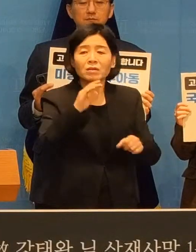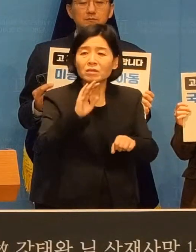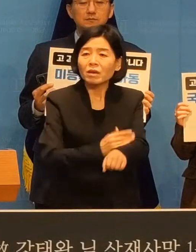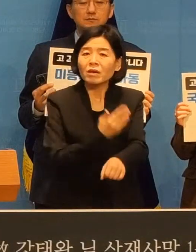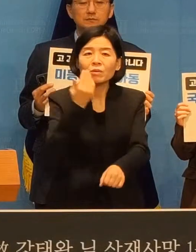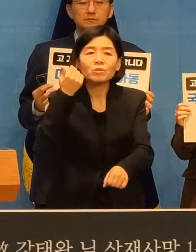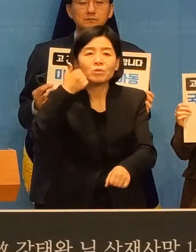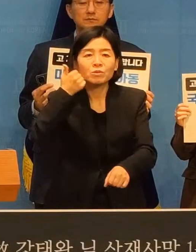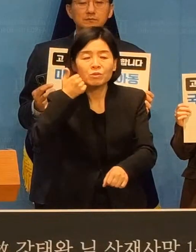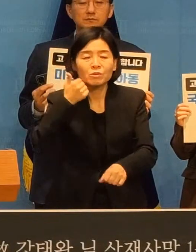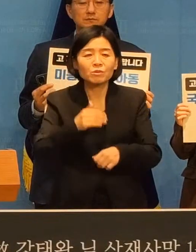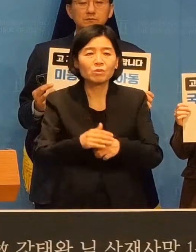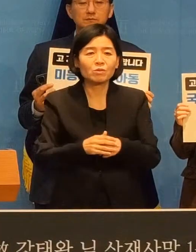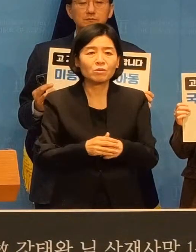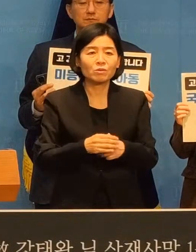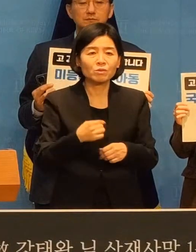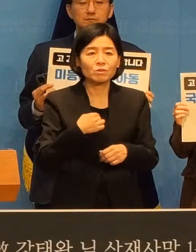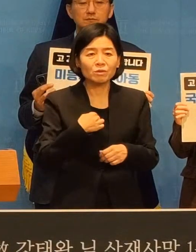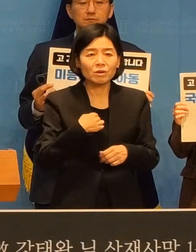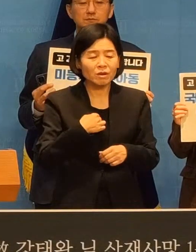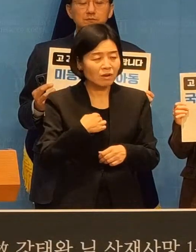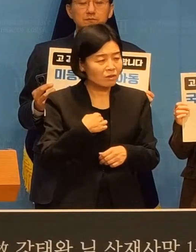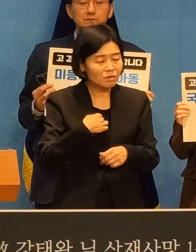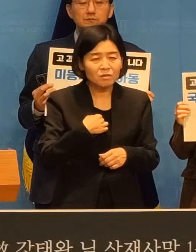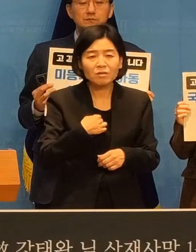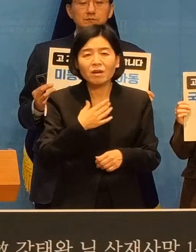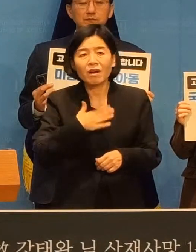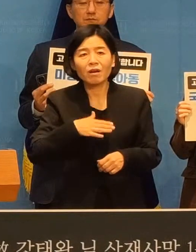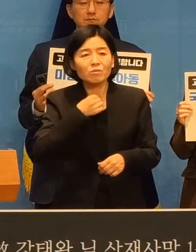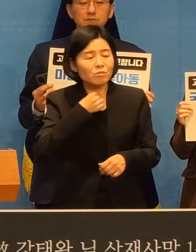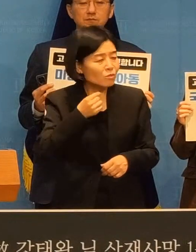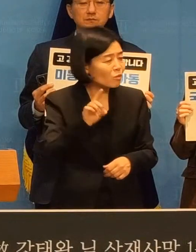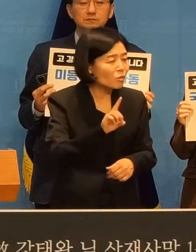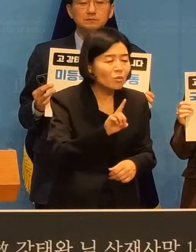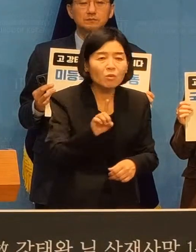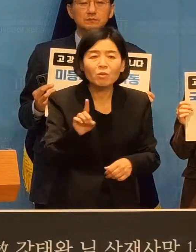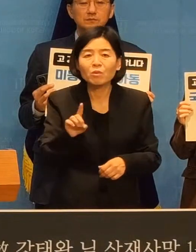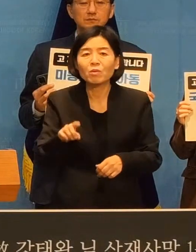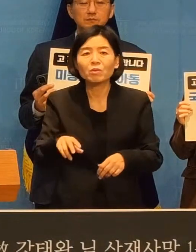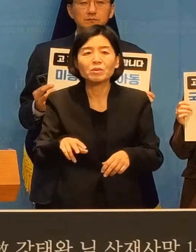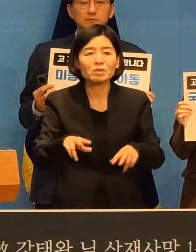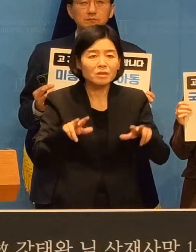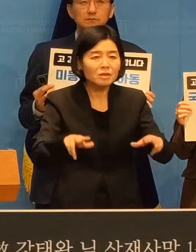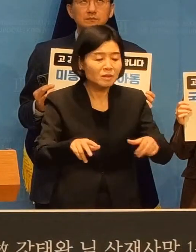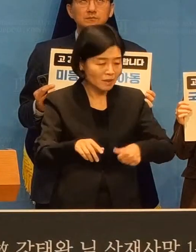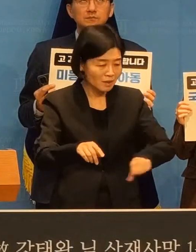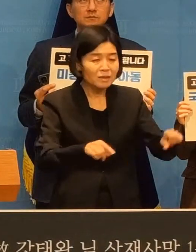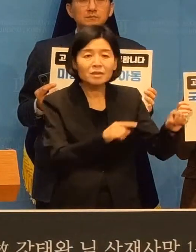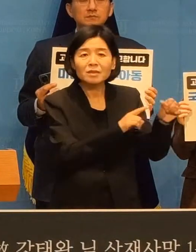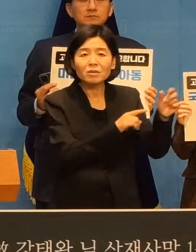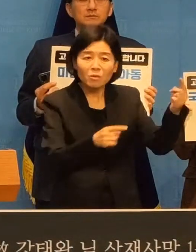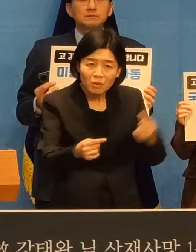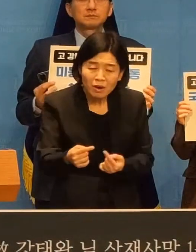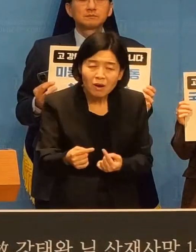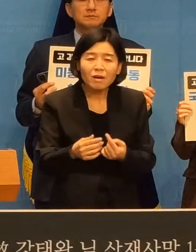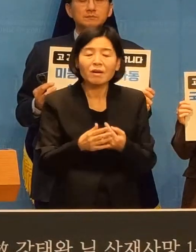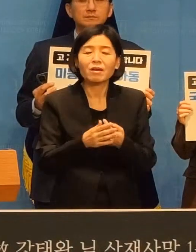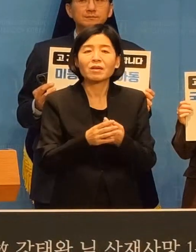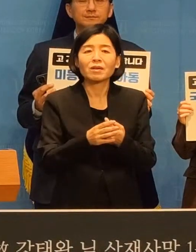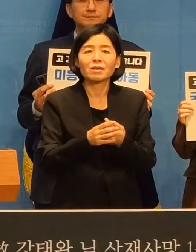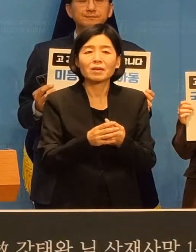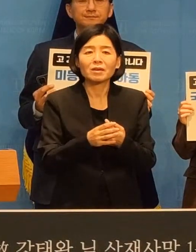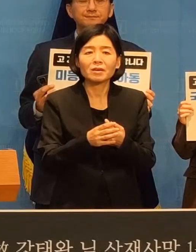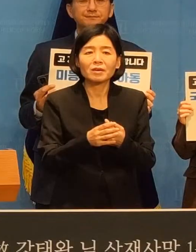잘못하는지 저는 정말 알고 싶어요. 지금 태연이가 사망한 지